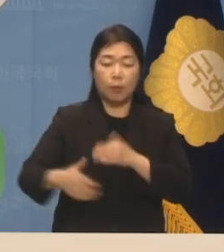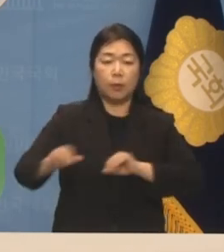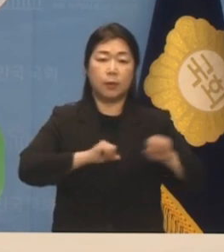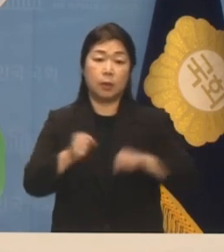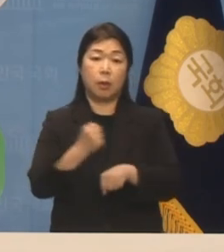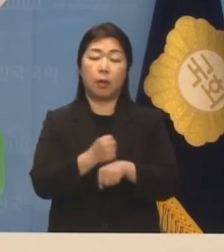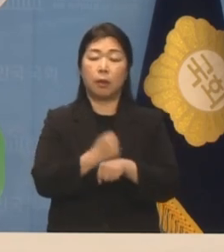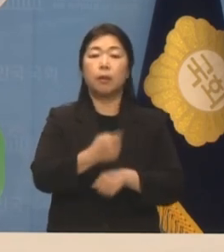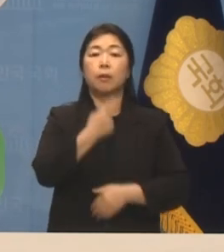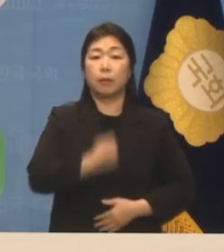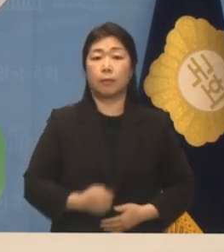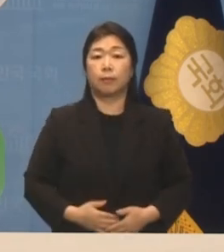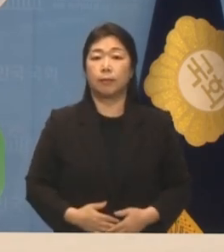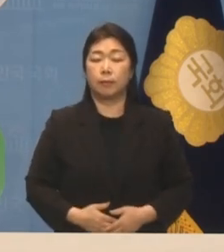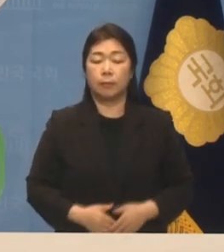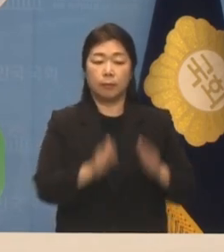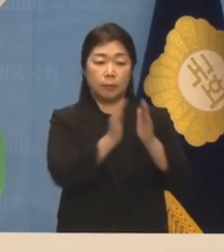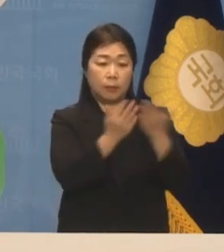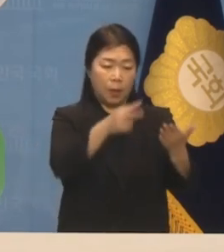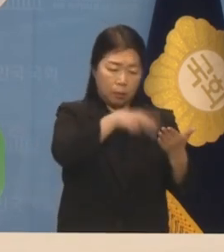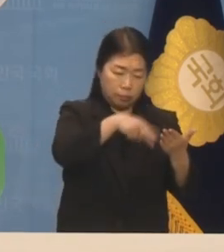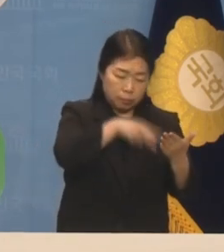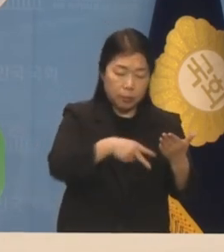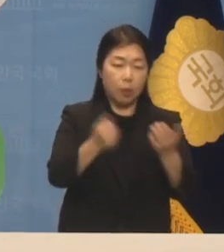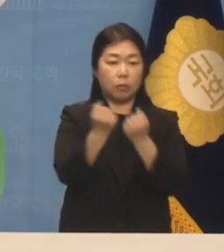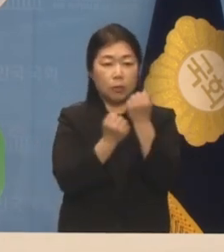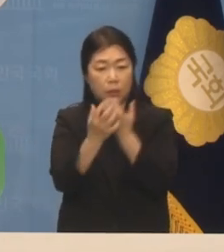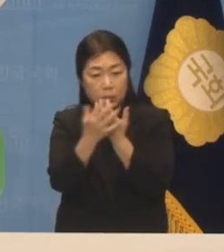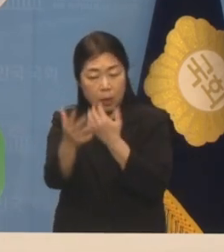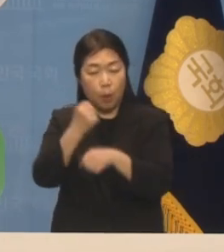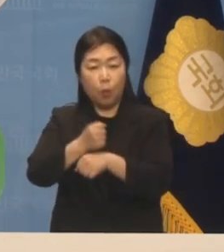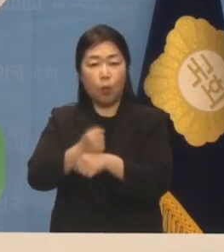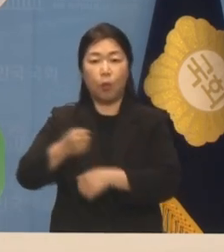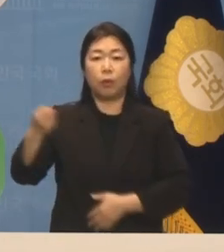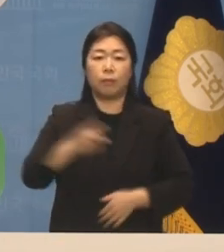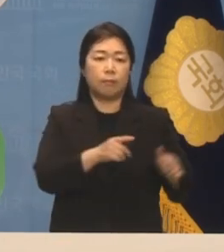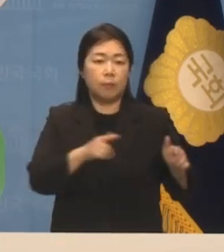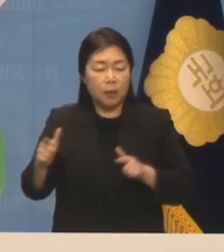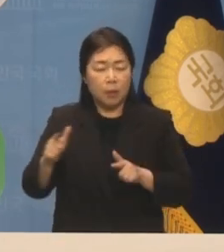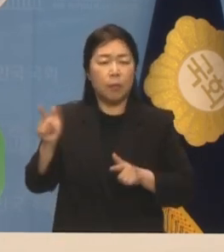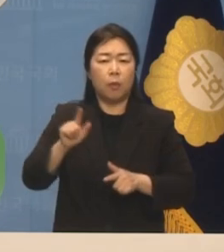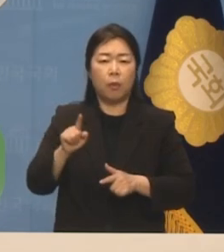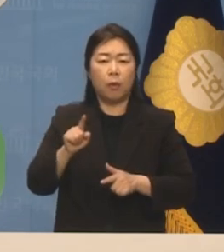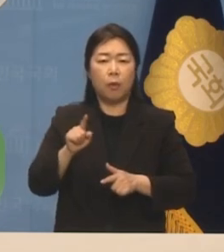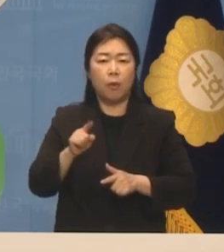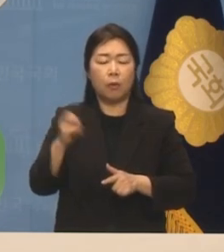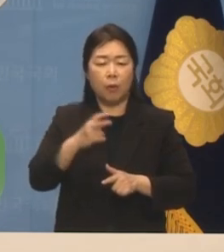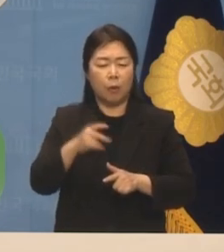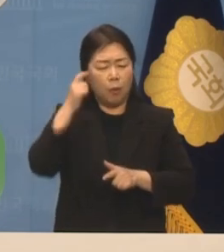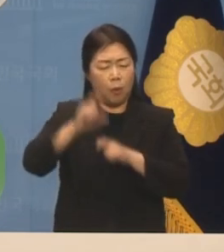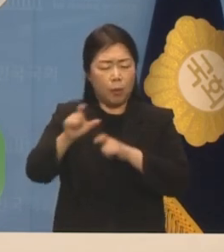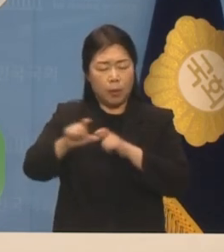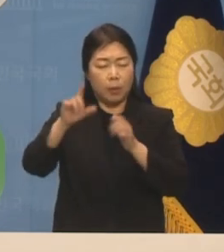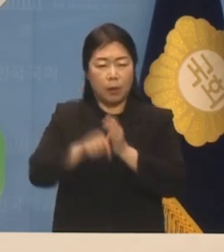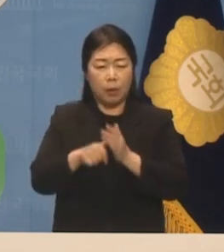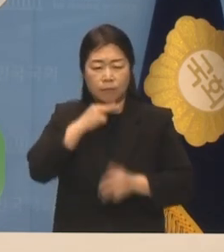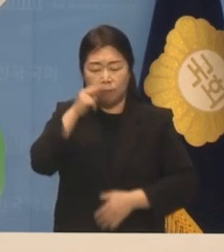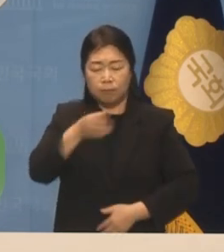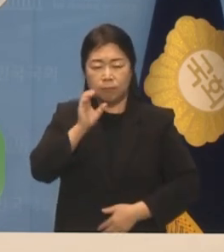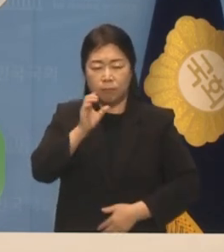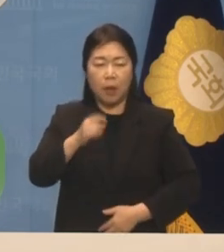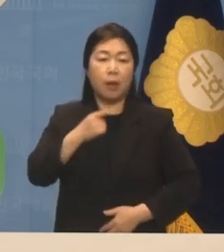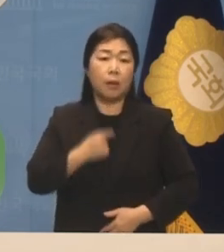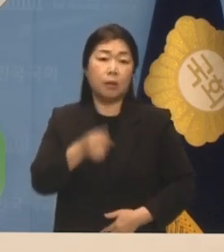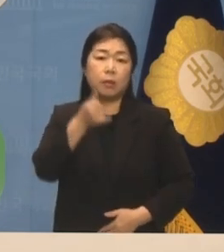시간들이었습니다. 책도 읽고 세미나도 하고 주체 못할 술도 마시면서 했던 고민들은